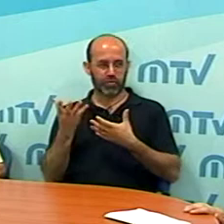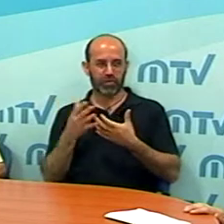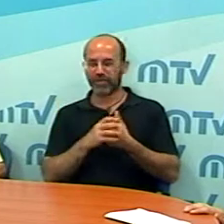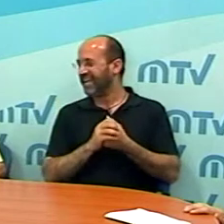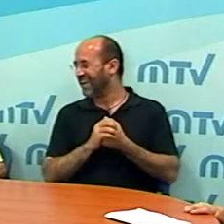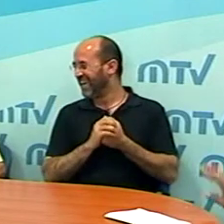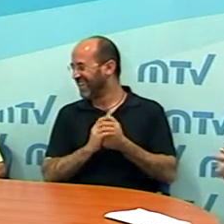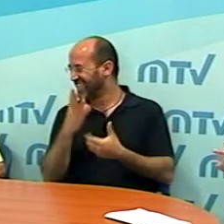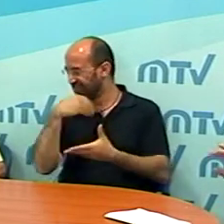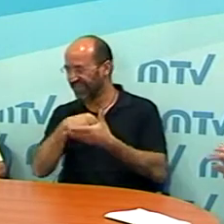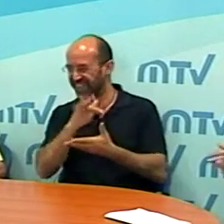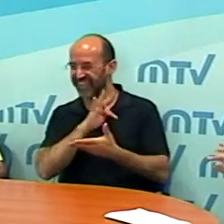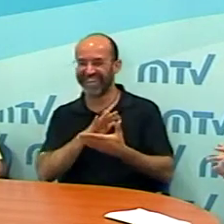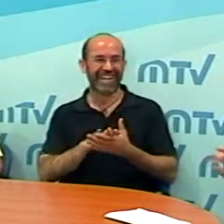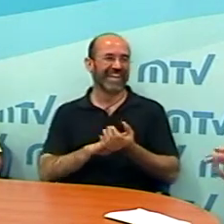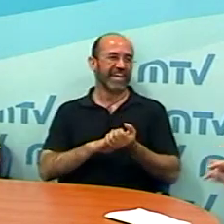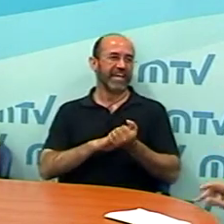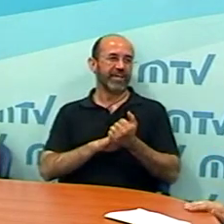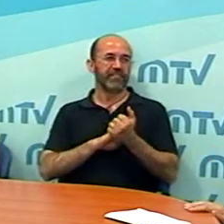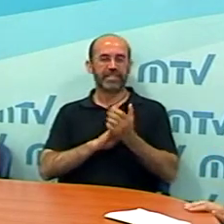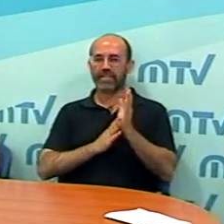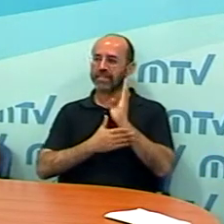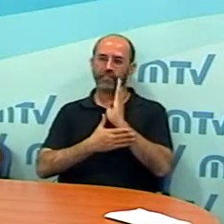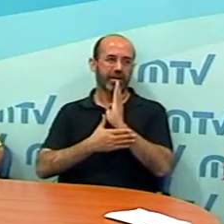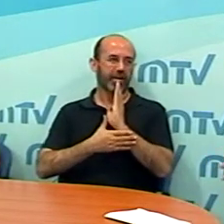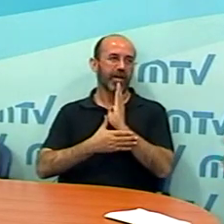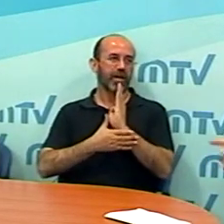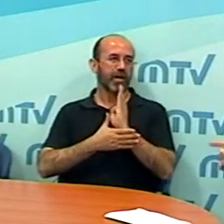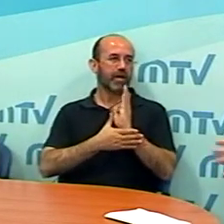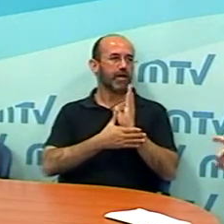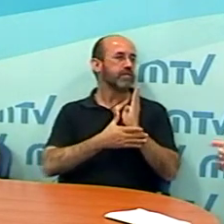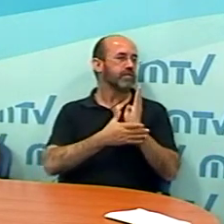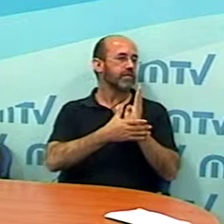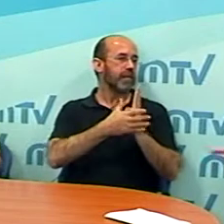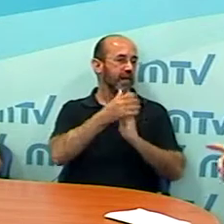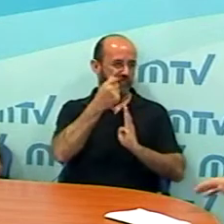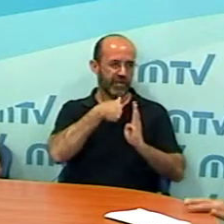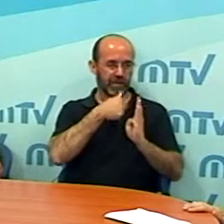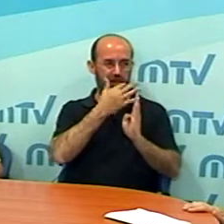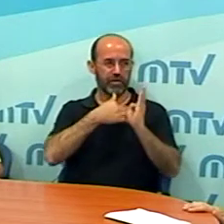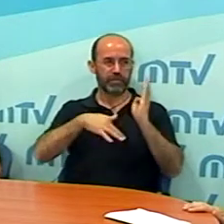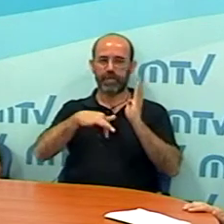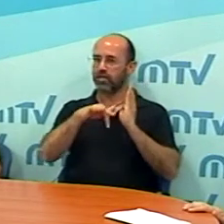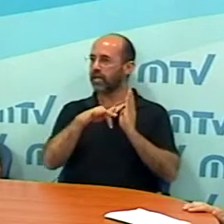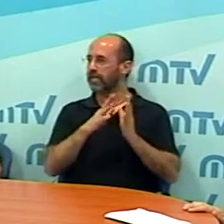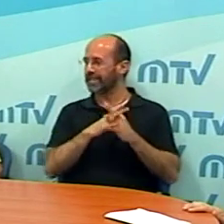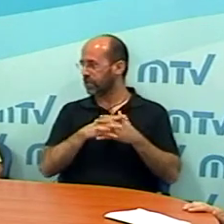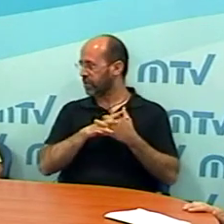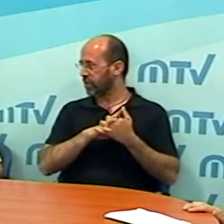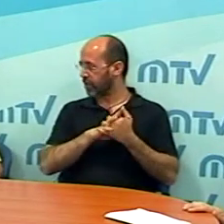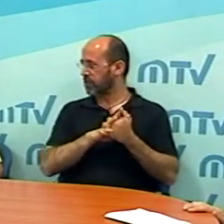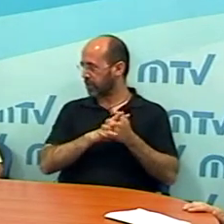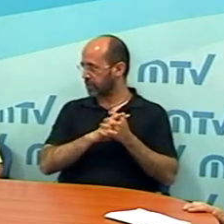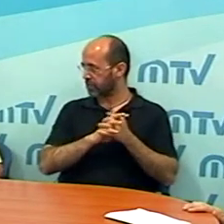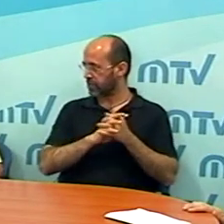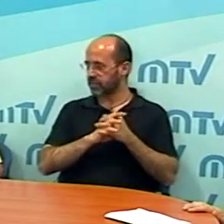Ahí respondo yo. Eso ya me toca a mí. FILSE significa la Federación Española de